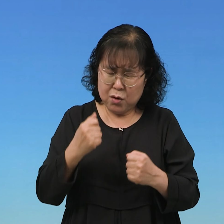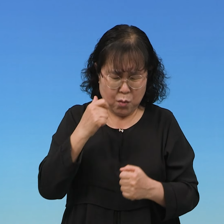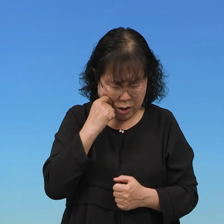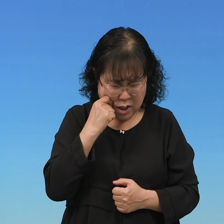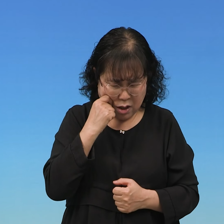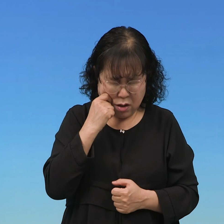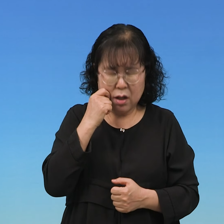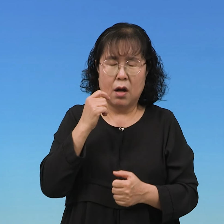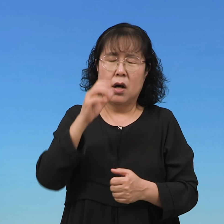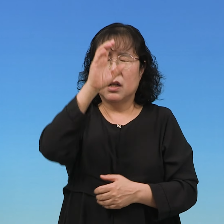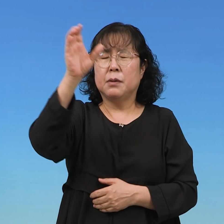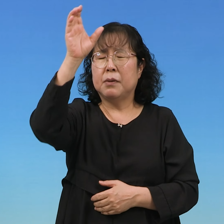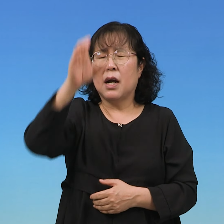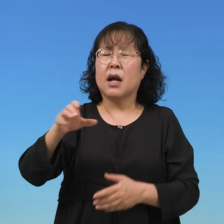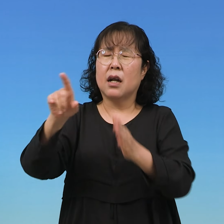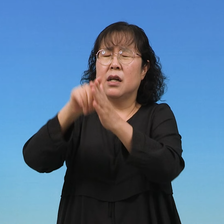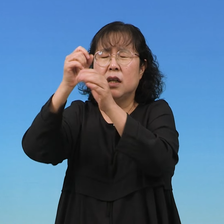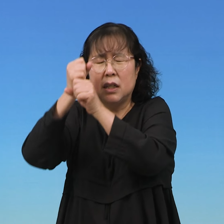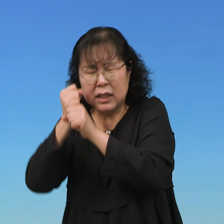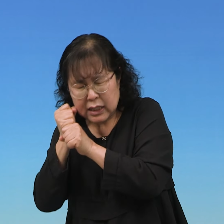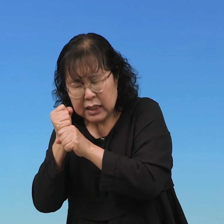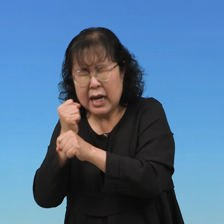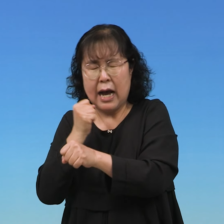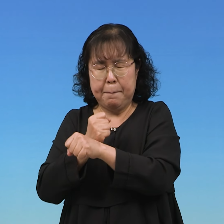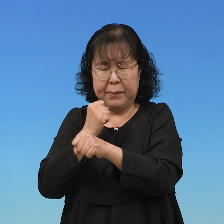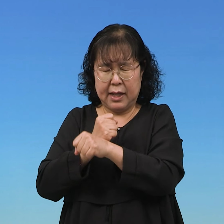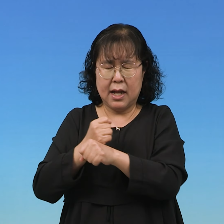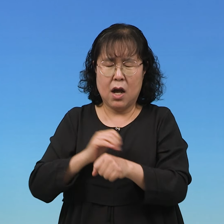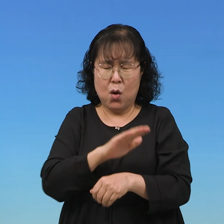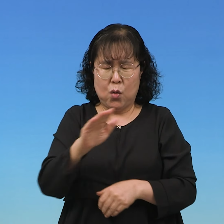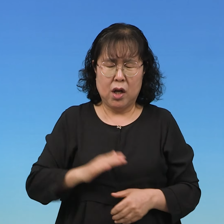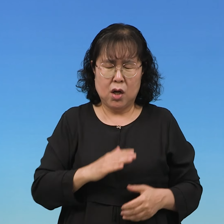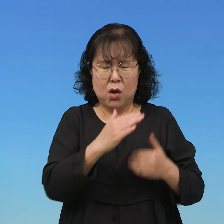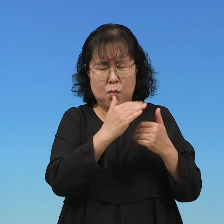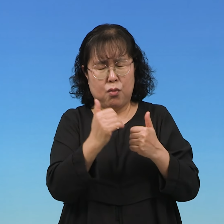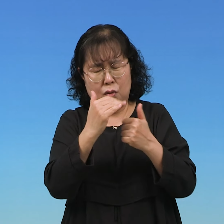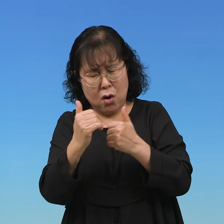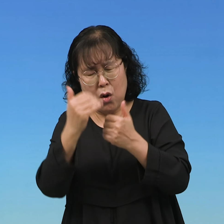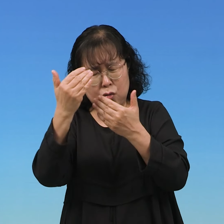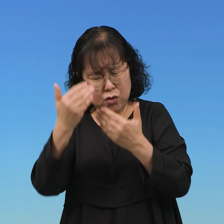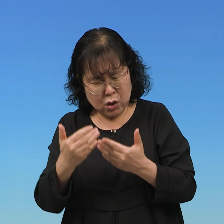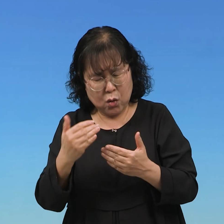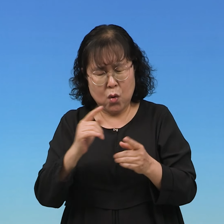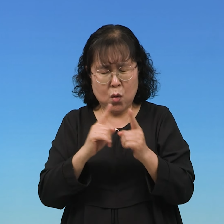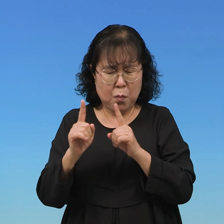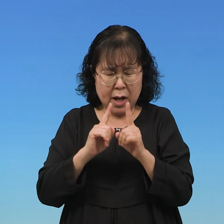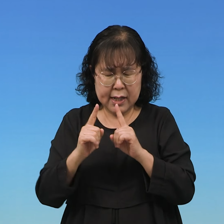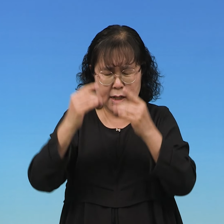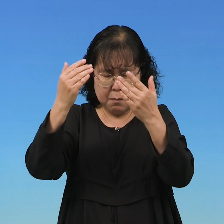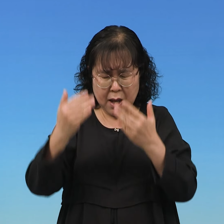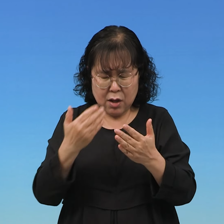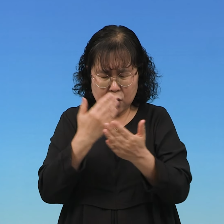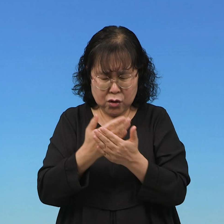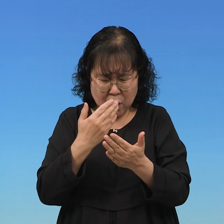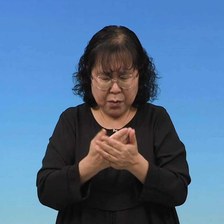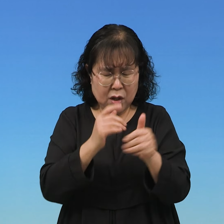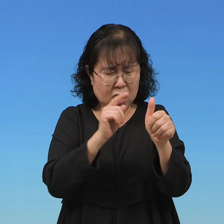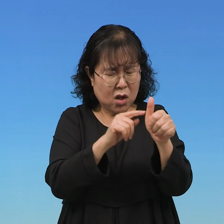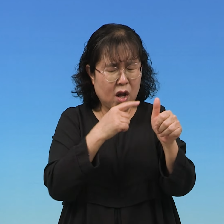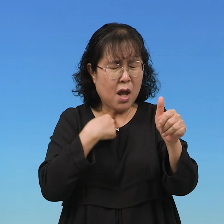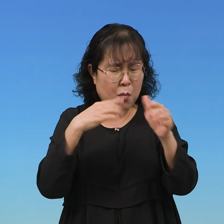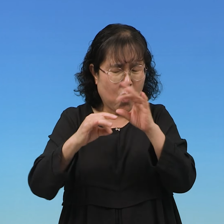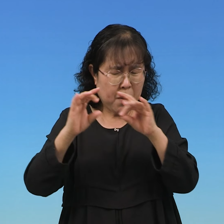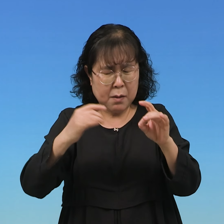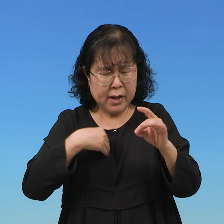오늘 하나님, 주님 우리를 불러주시며 말씀하시되 내 곁에 서라. 너의 목마른 것을